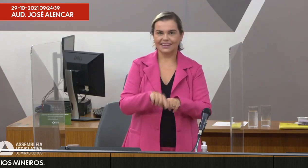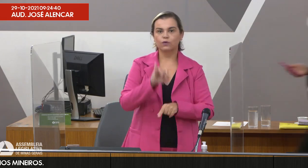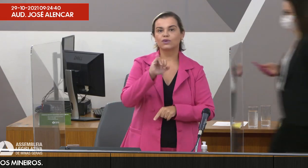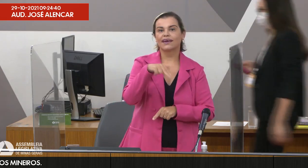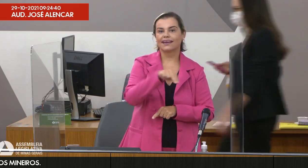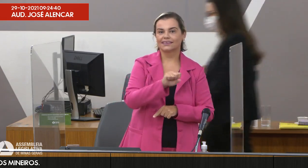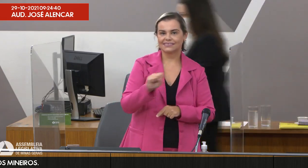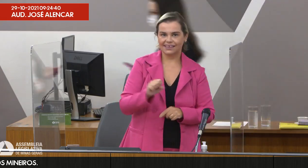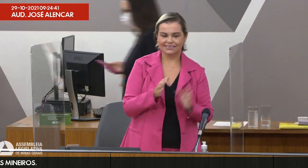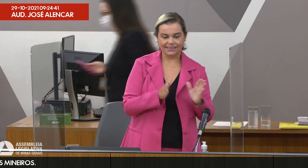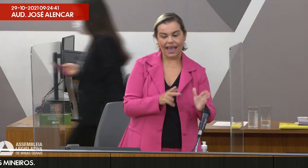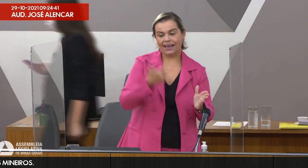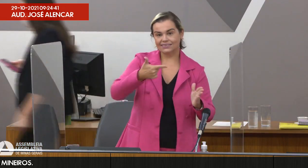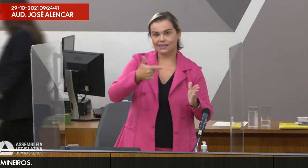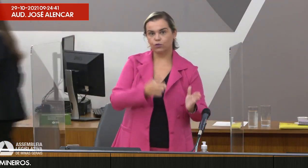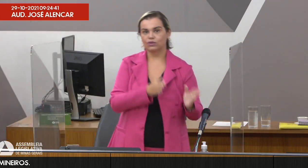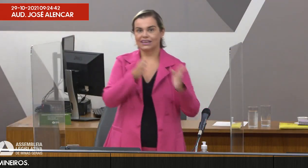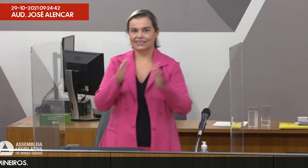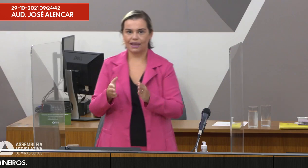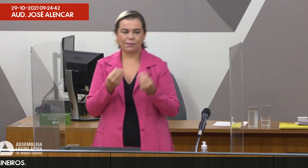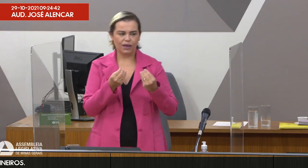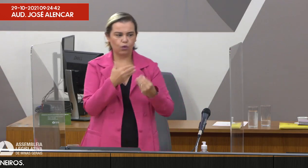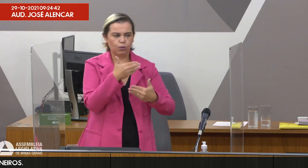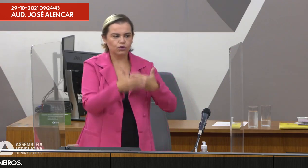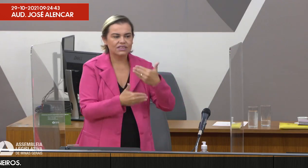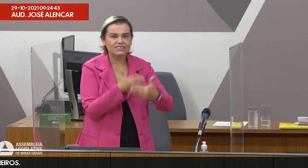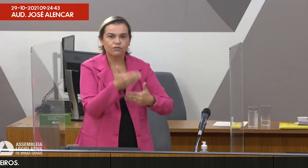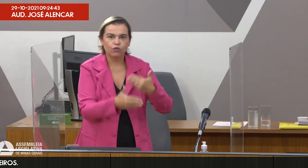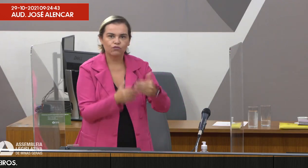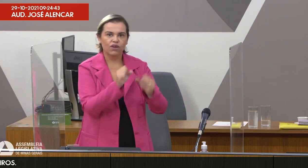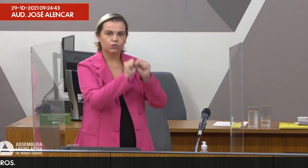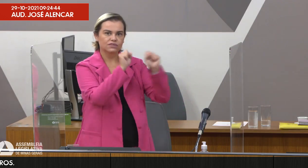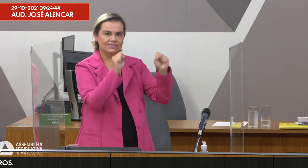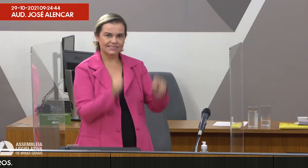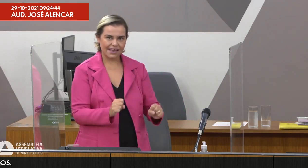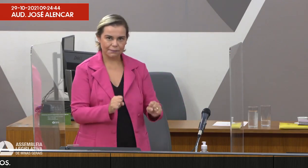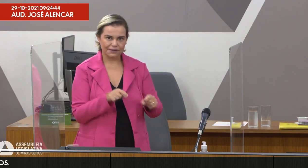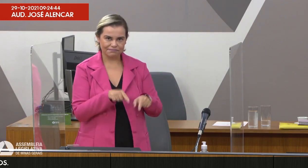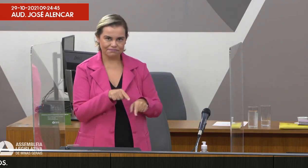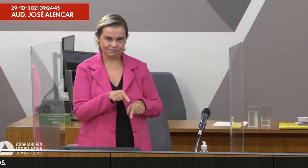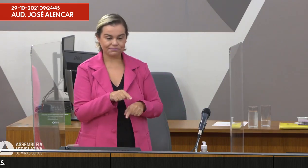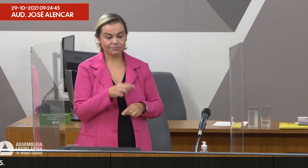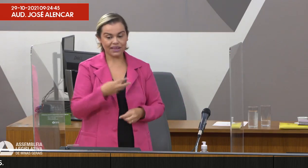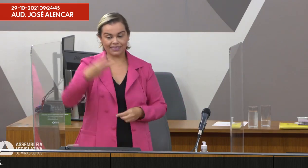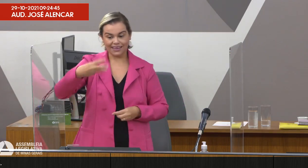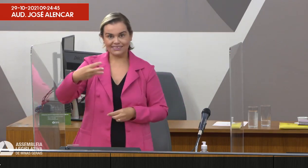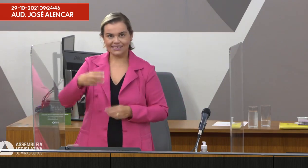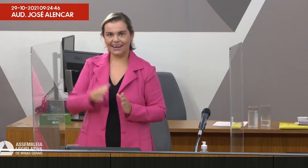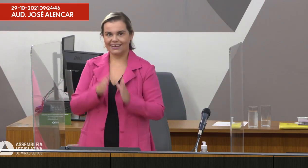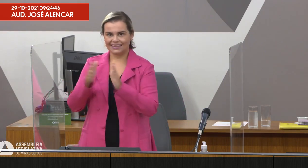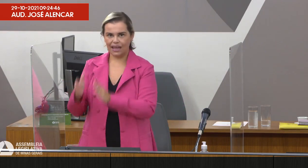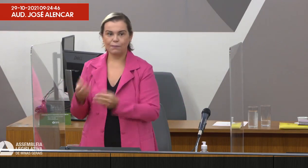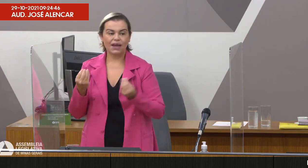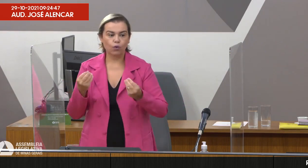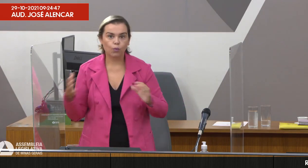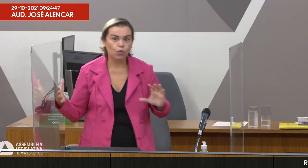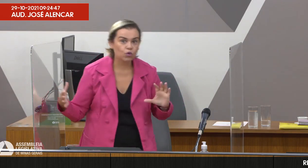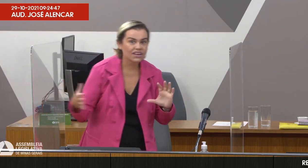Então, estamos desenvolvendo esse sistema, firmamos uma parceria junto ao Instituto Nacional de Seguridade Social